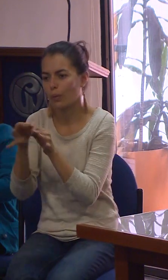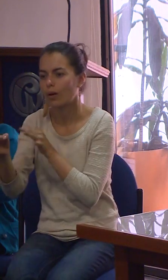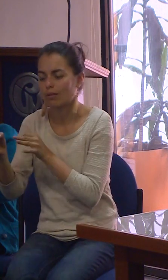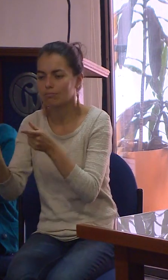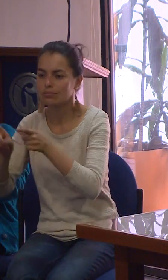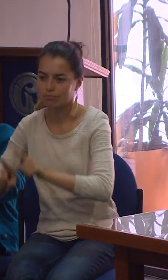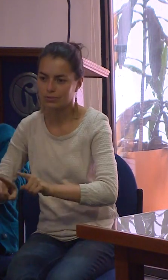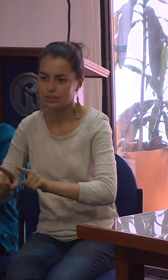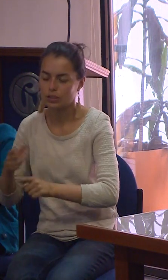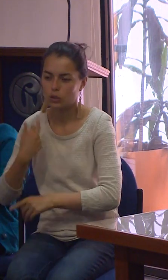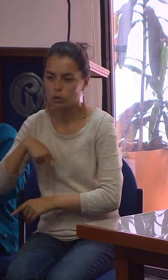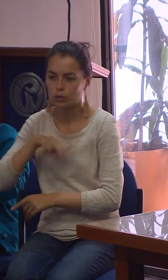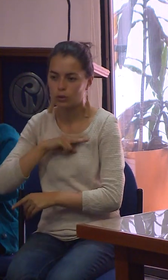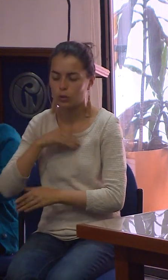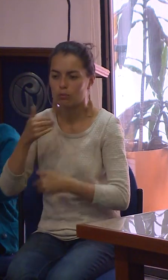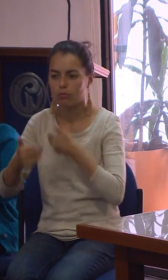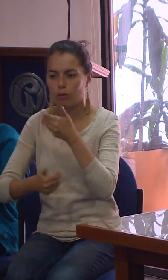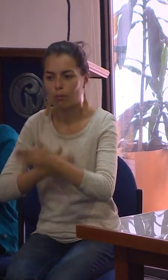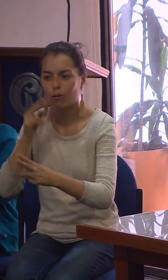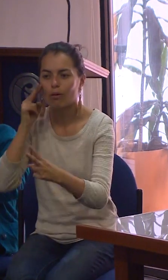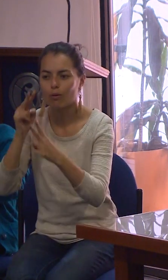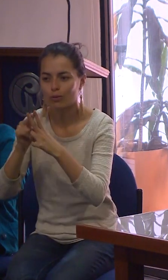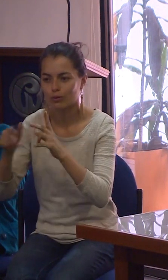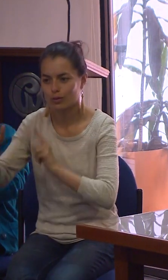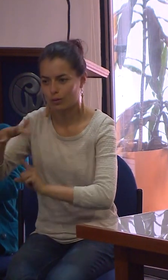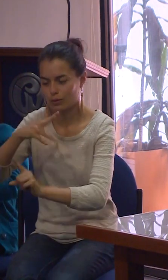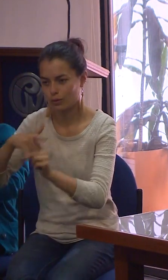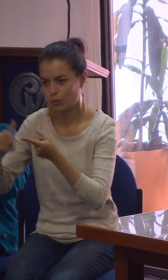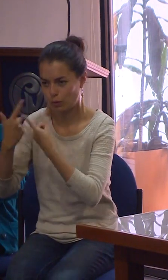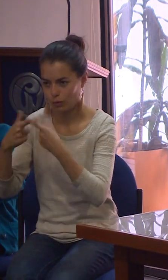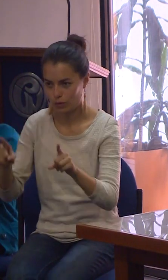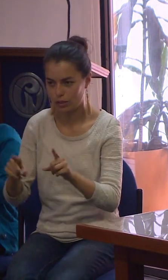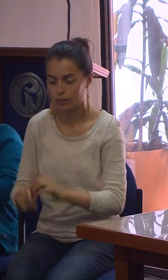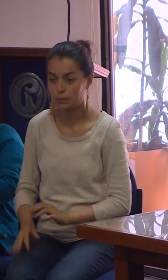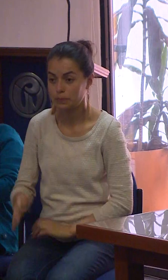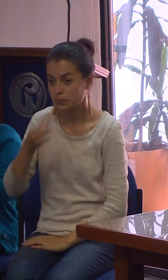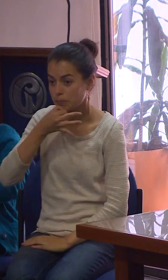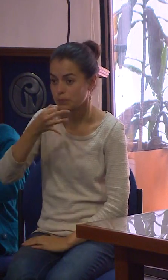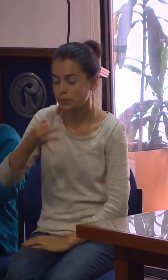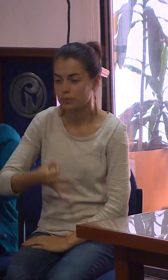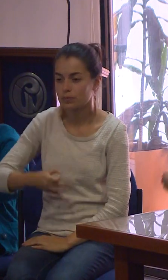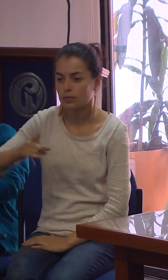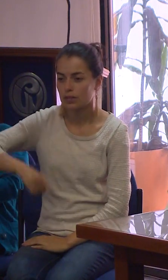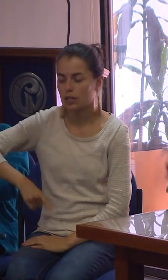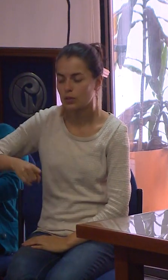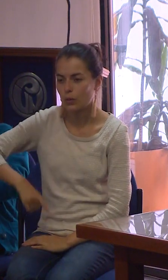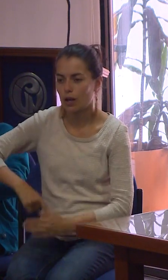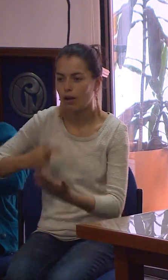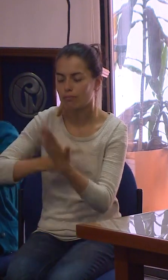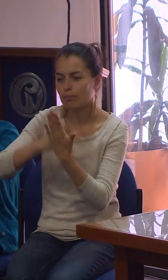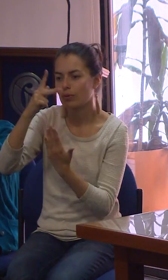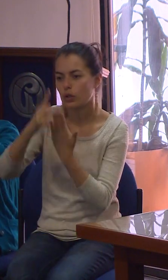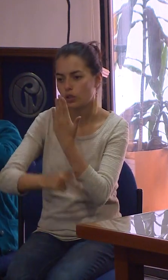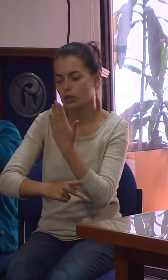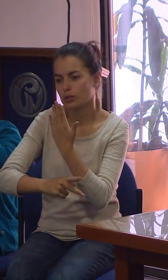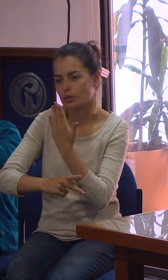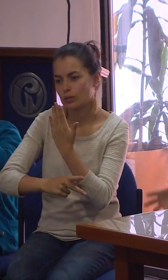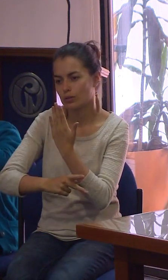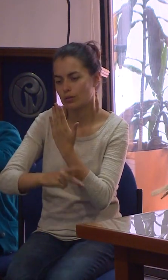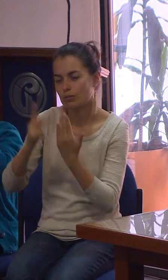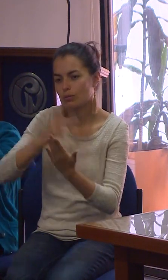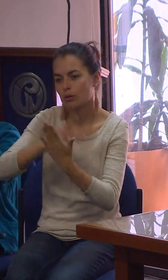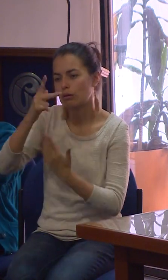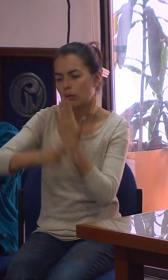acercar precisamente al conocimiento de esos contextos. Realmente la escuela hace unos proyectos ambientales escolares que